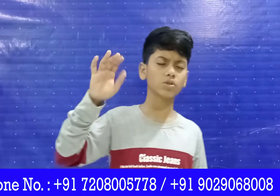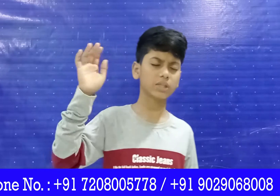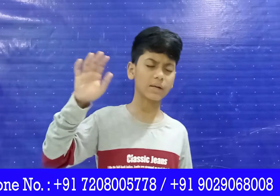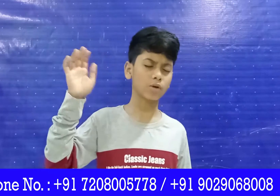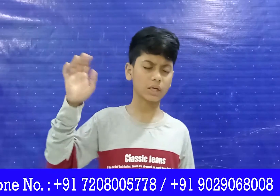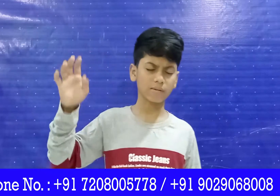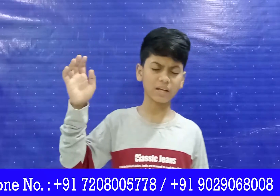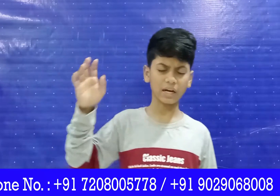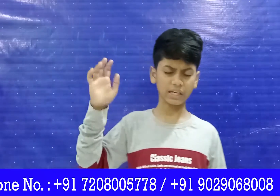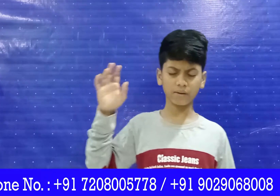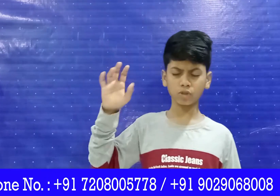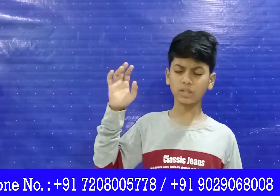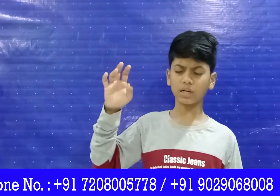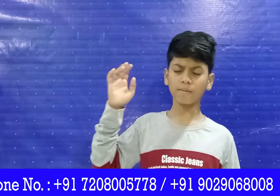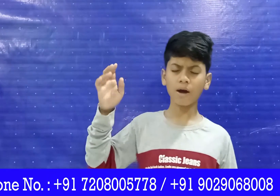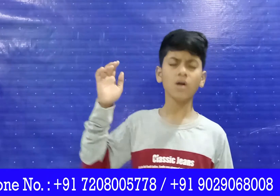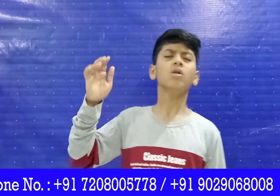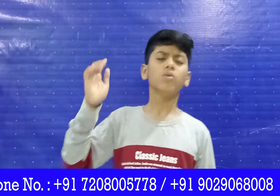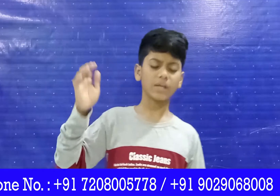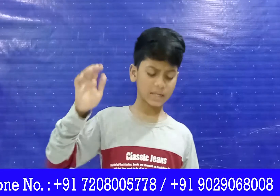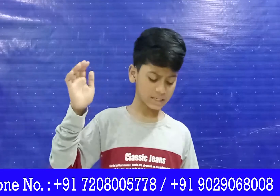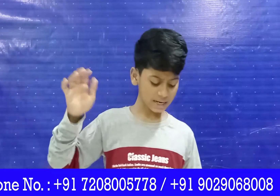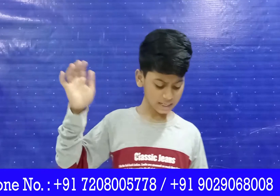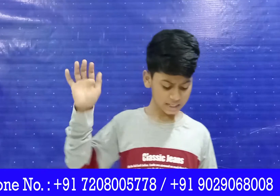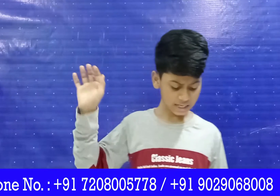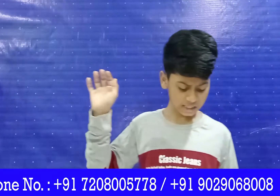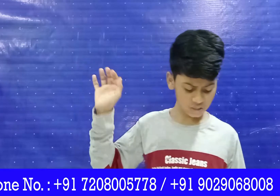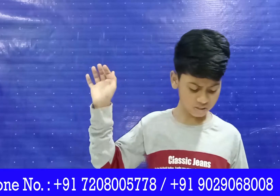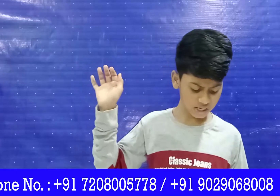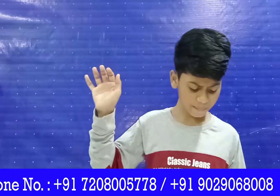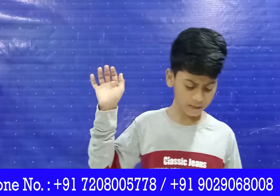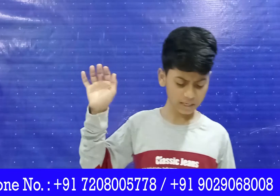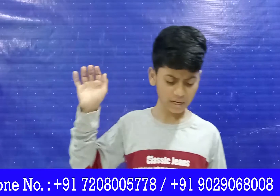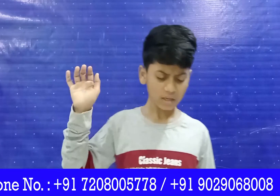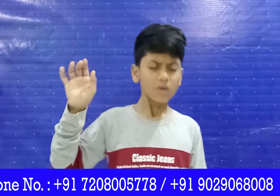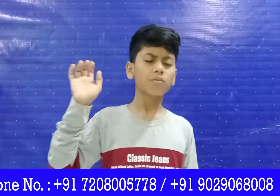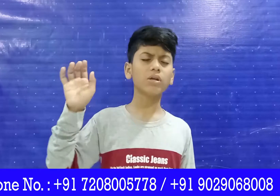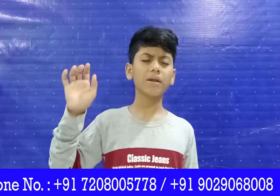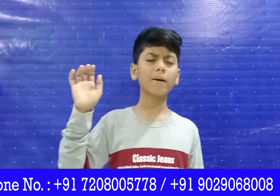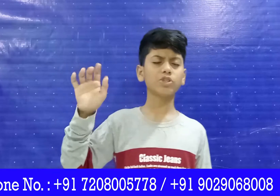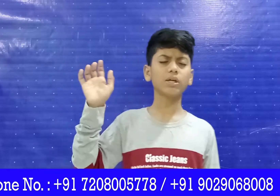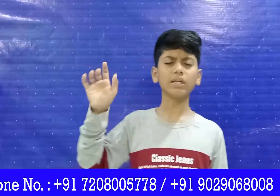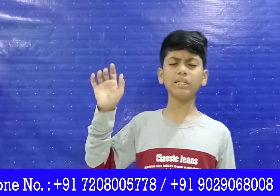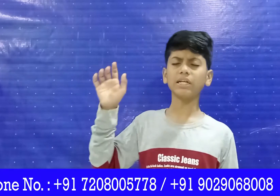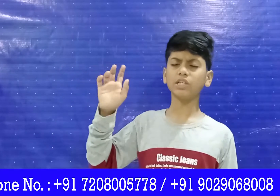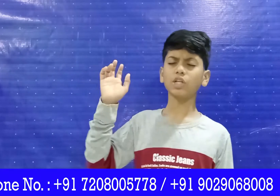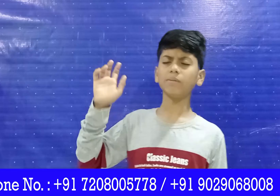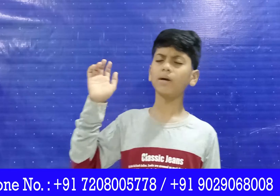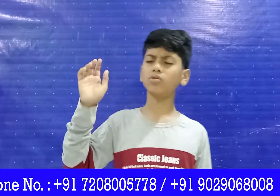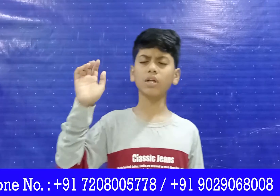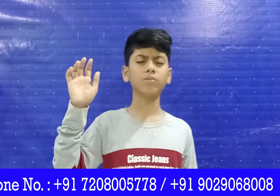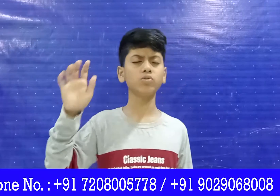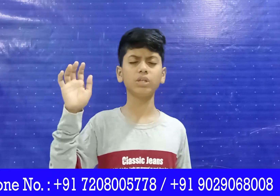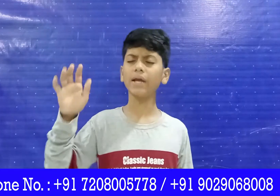রে বোশ করে বোটা কব ক্রাটিক বোশ কর বা ওরে আন্দ্রে আলা করে হান্দে লোস্কে রা পান্ডাল বুন্ডাল বা চন্দলিক